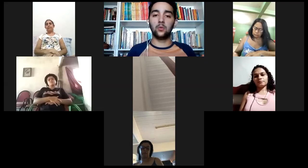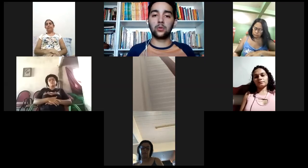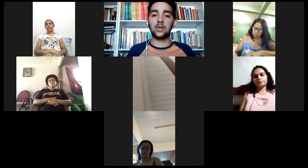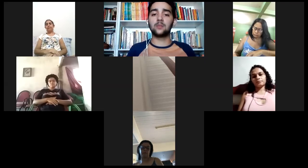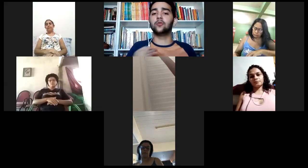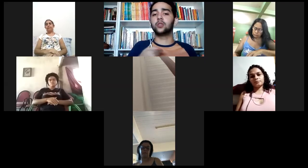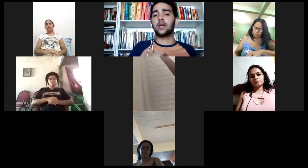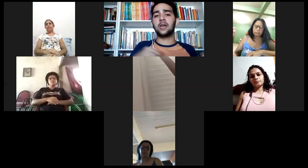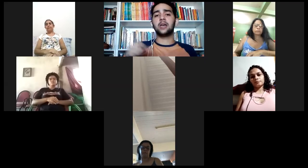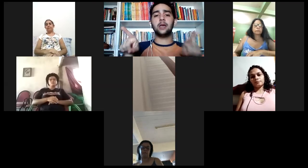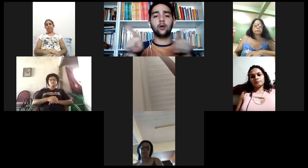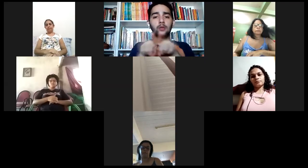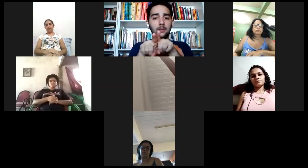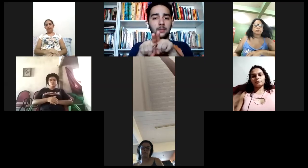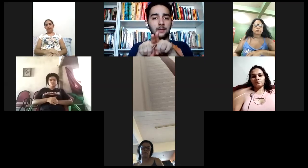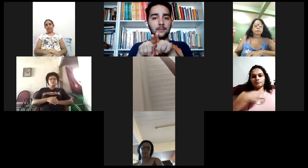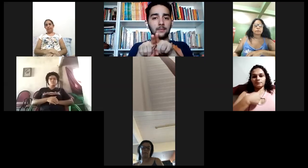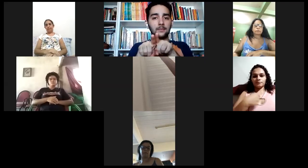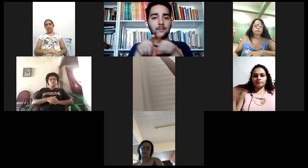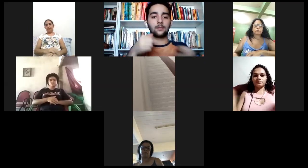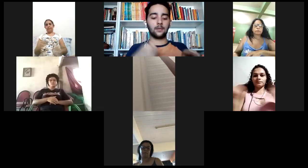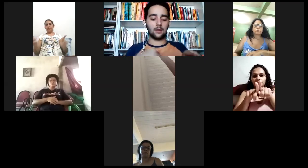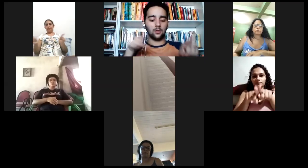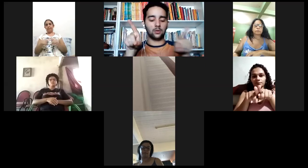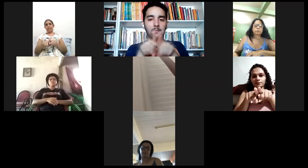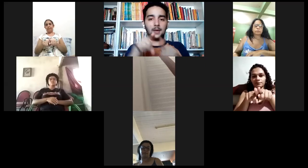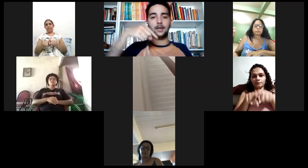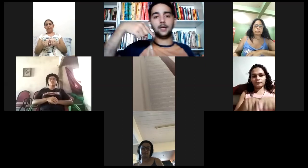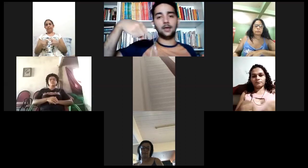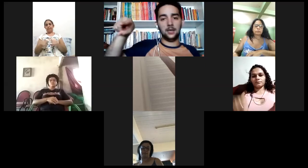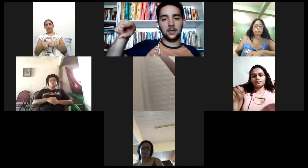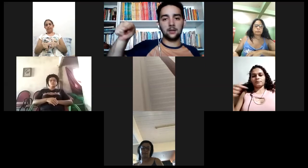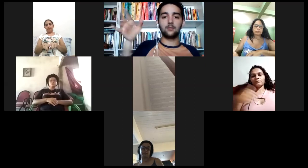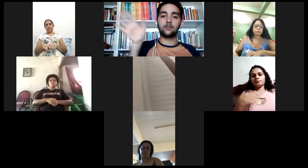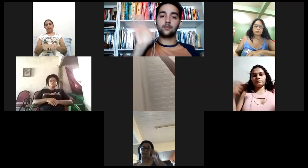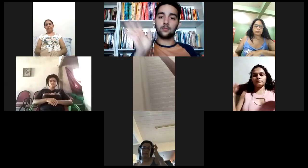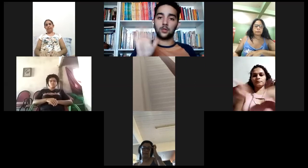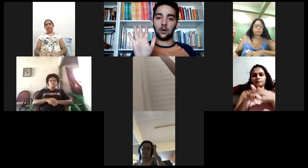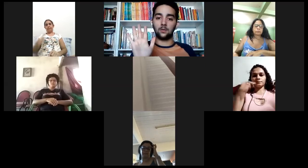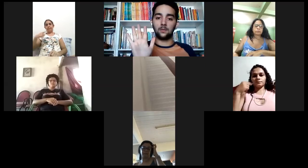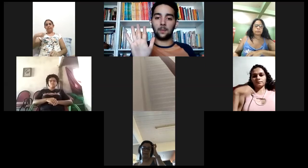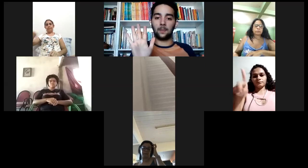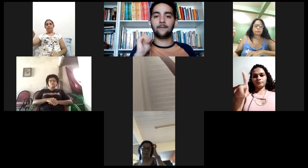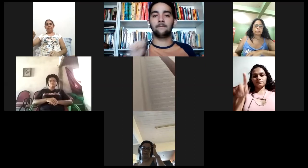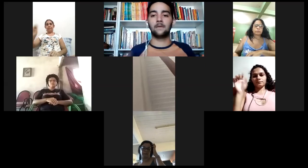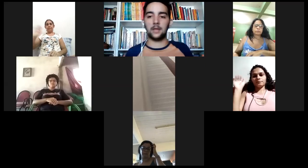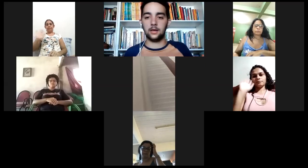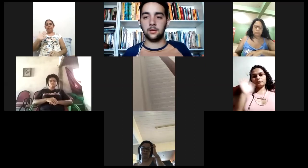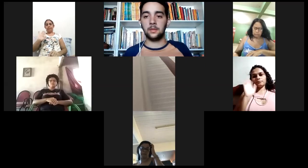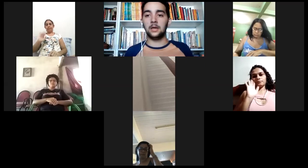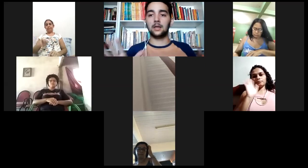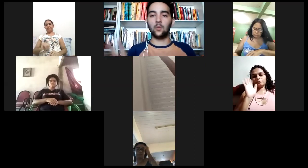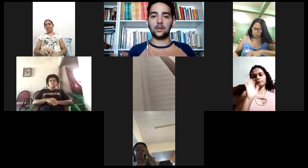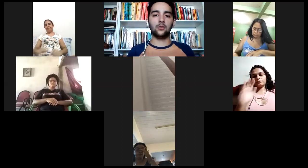E o outro responde eu também. Eu também e tchau.